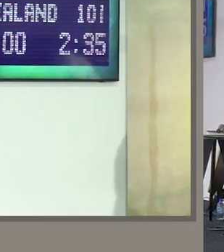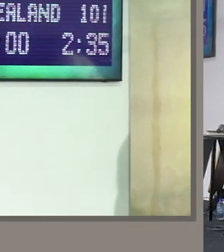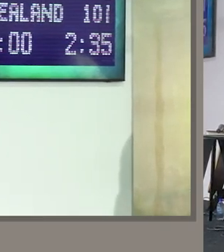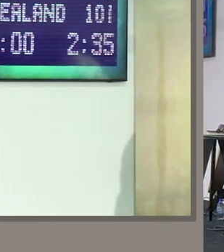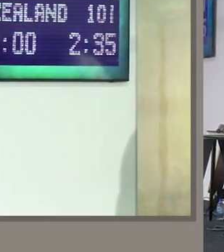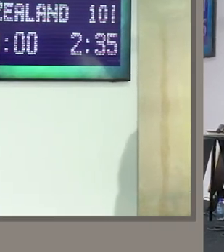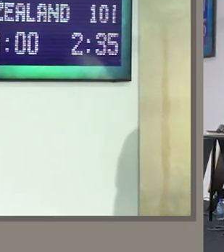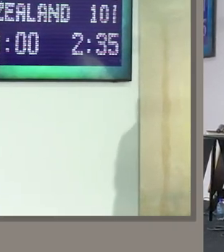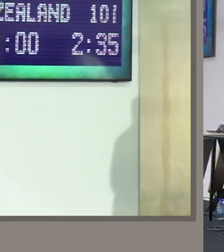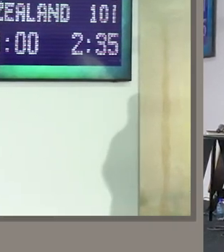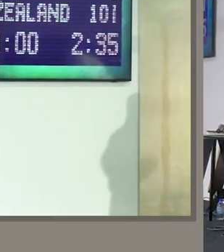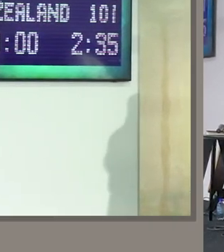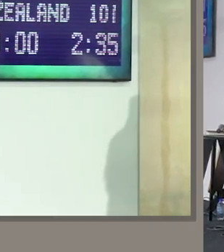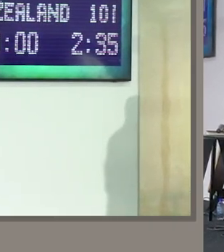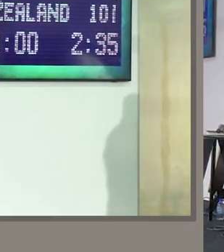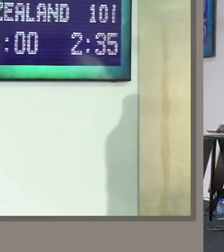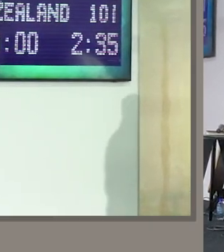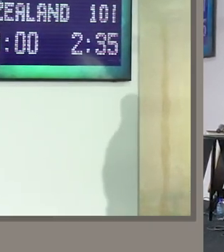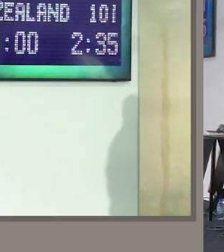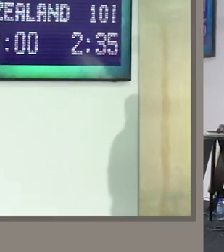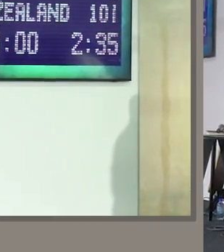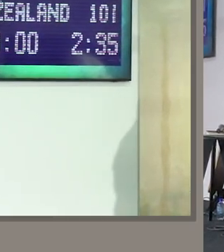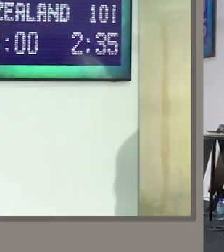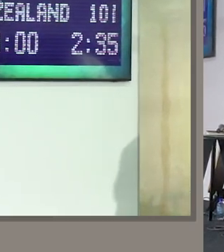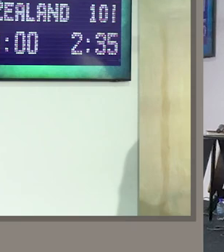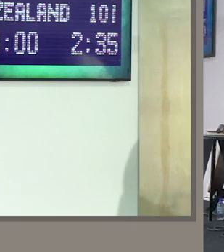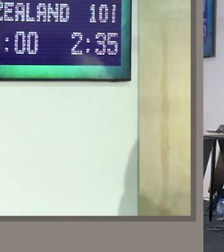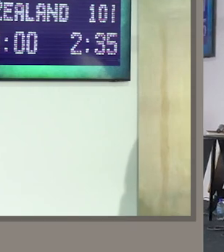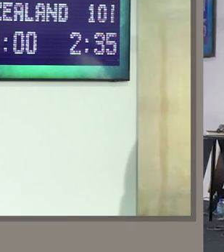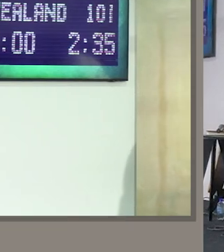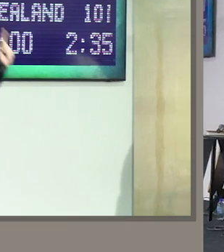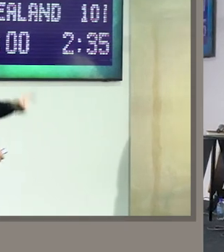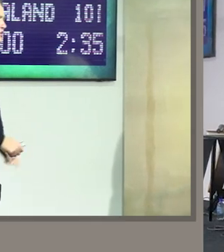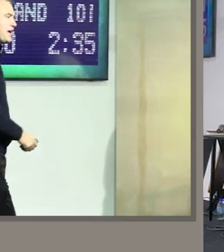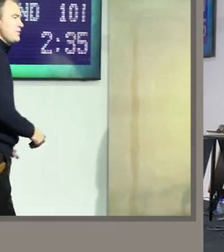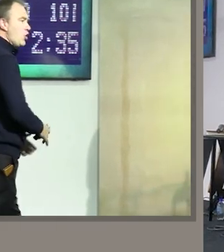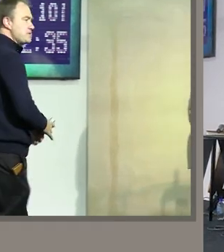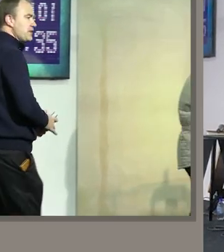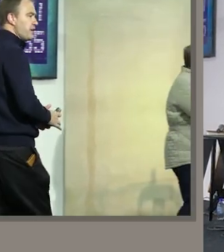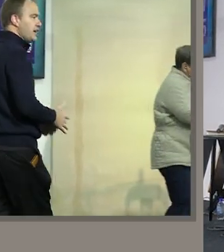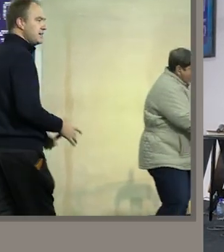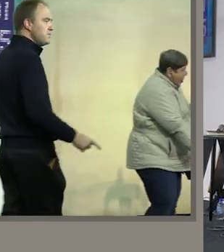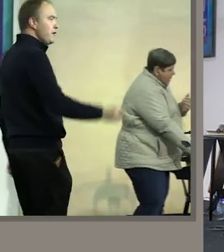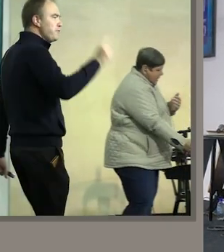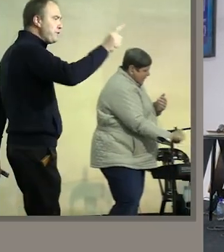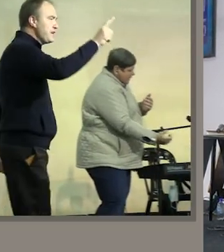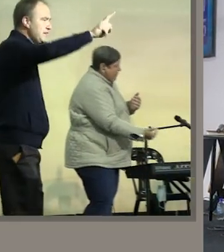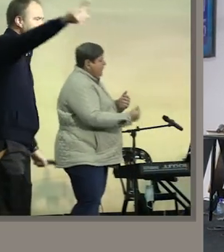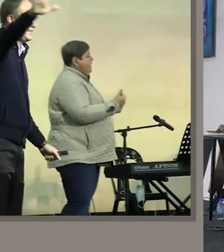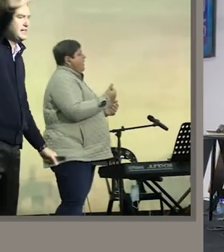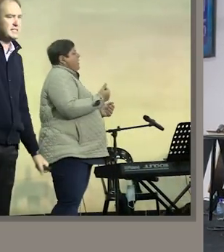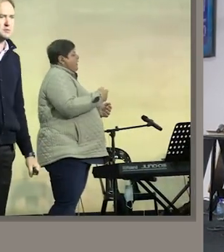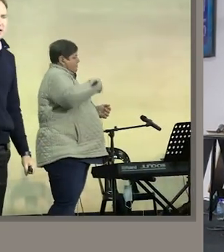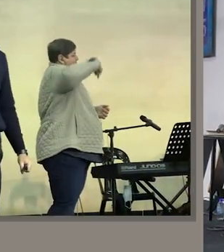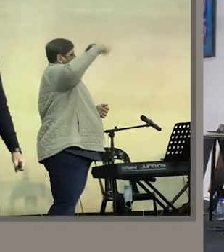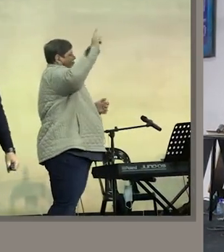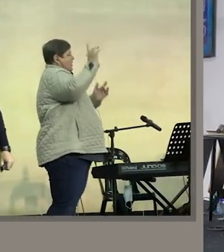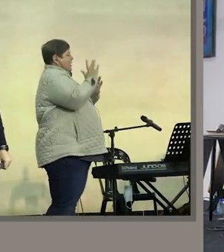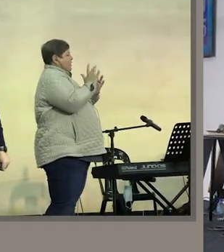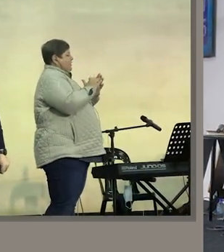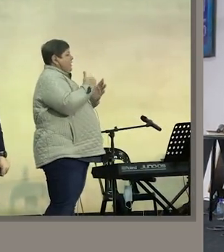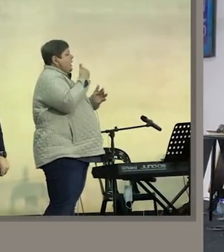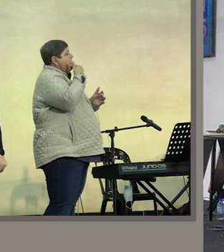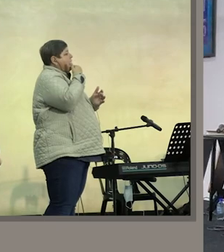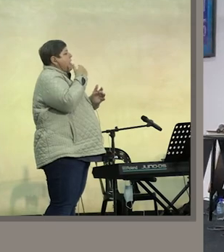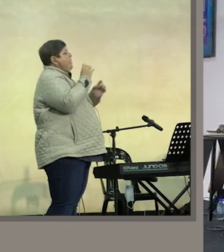planne hê om kinders te wen vir Jesus terwyl hulle klein is. Ek wil gou hê met die opsteek van hande, wie van julle het Jesus begin liefkry